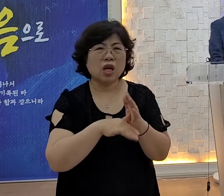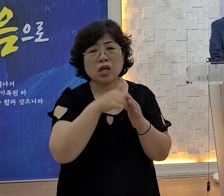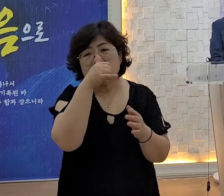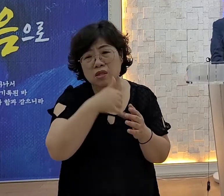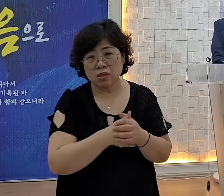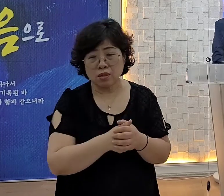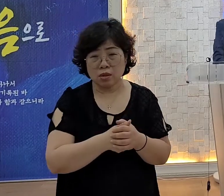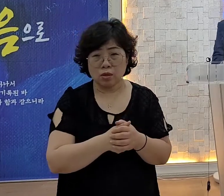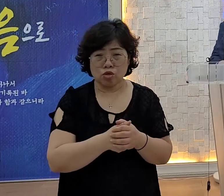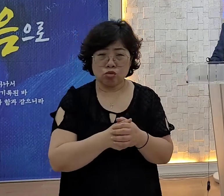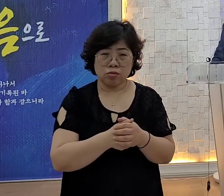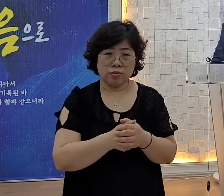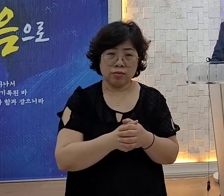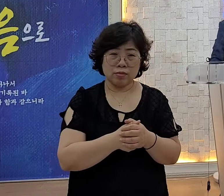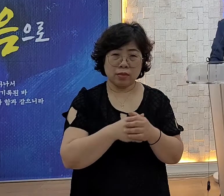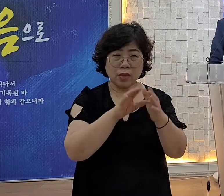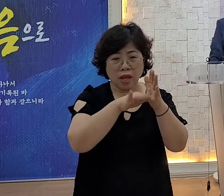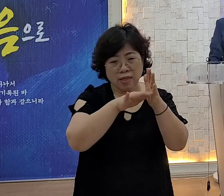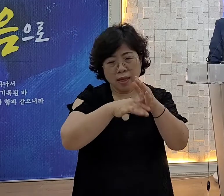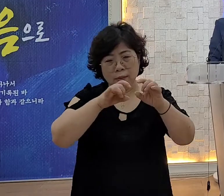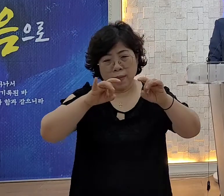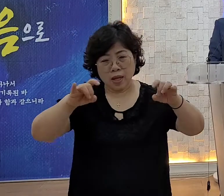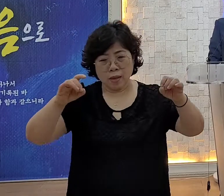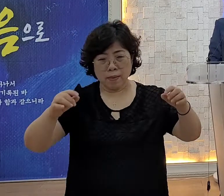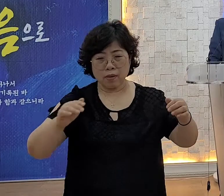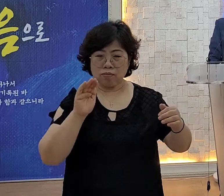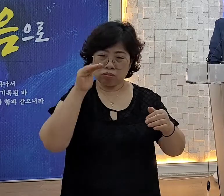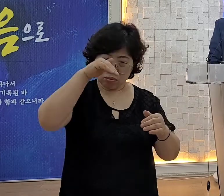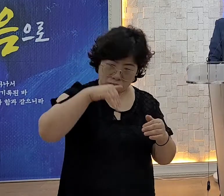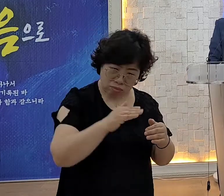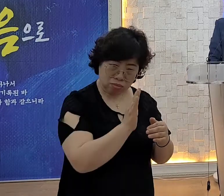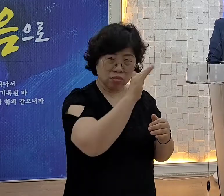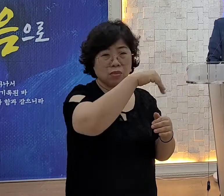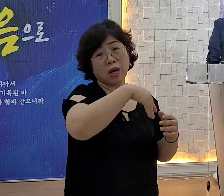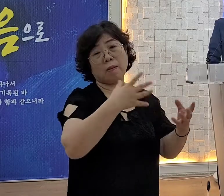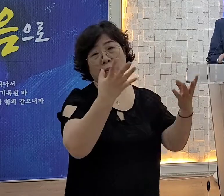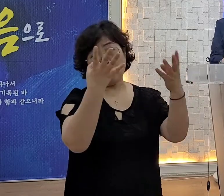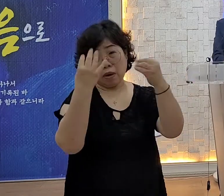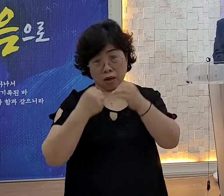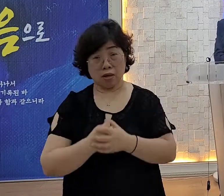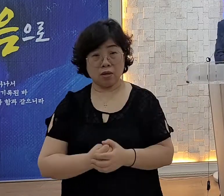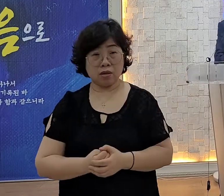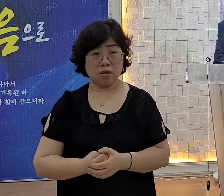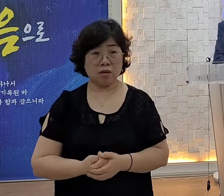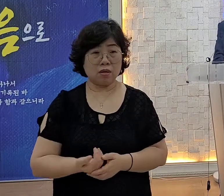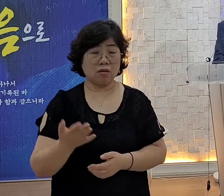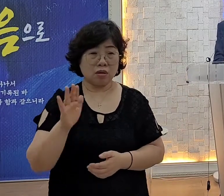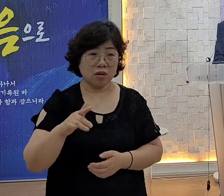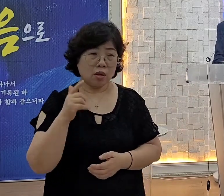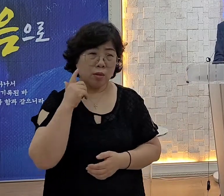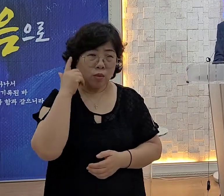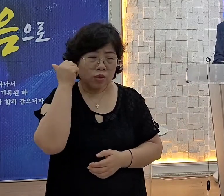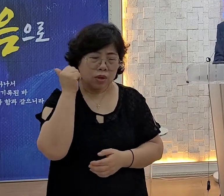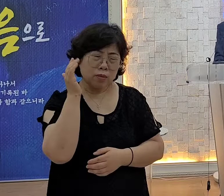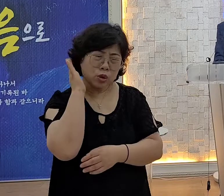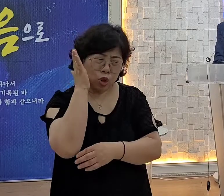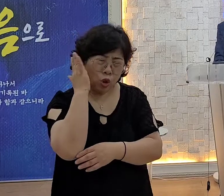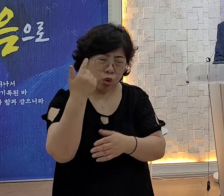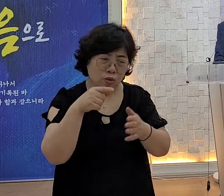정말 많은 저도 굴곡과 문제들이 많이 있어요. 근데 제가 이 자리에 서기 위해서는 또 포장을 합니다.